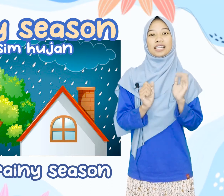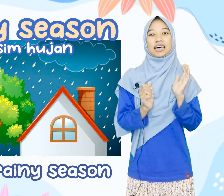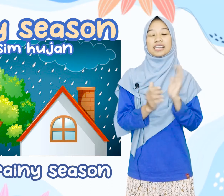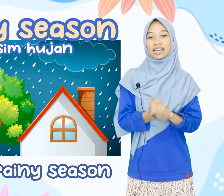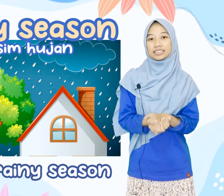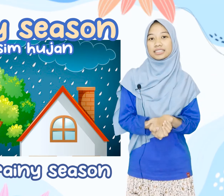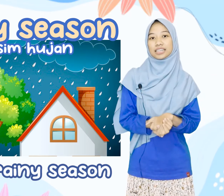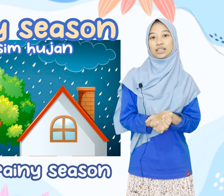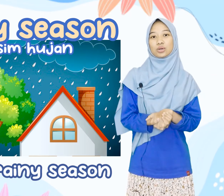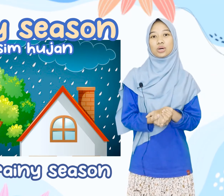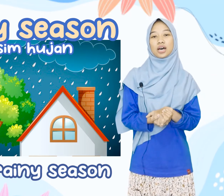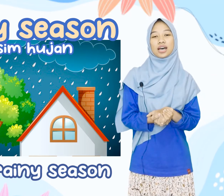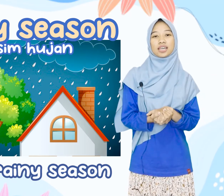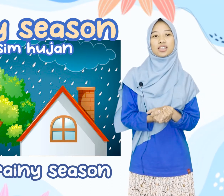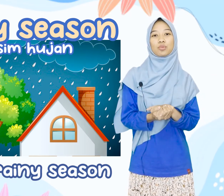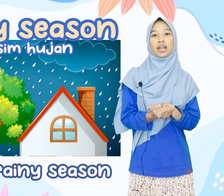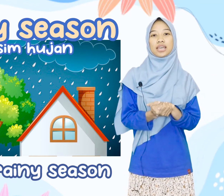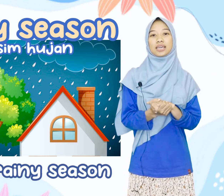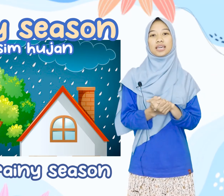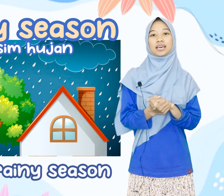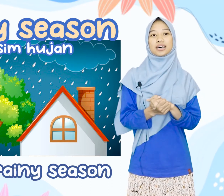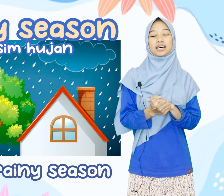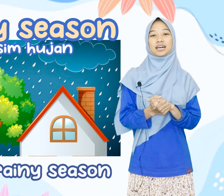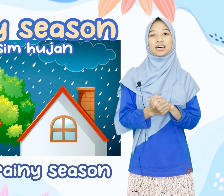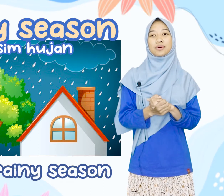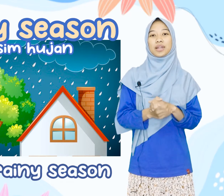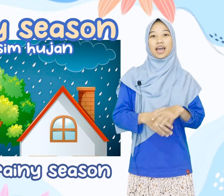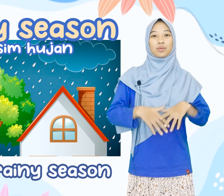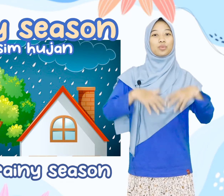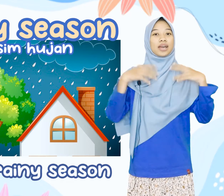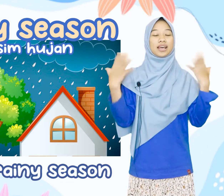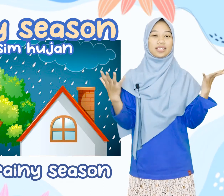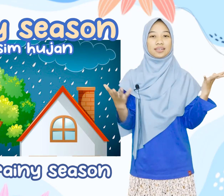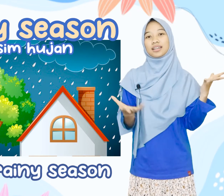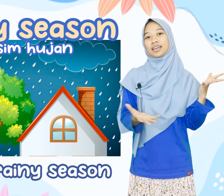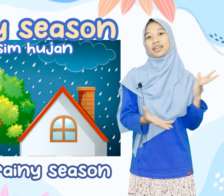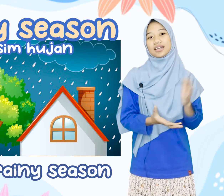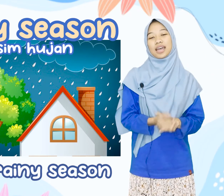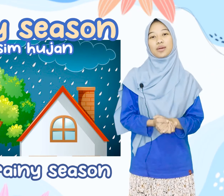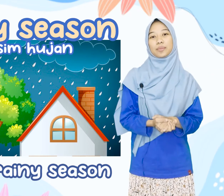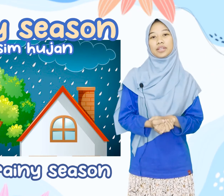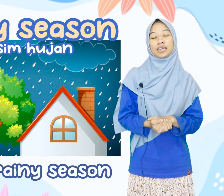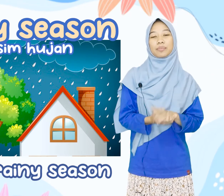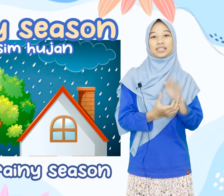Dan next itu kita mulai ke belahan bumi yang lain yang memiliki 4